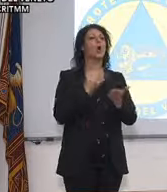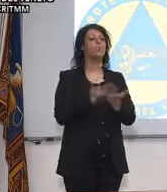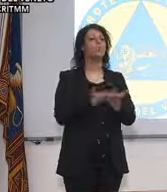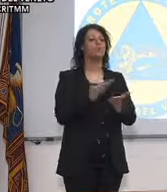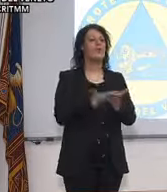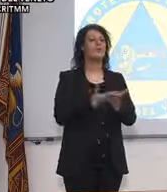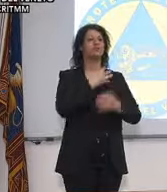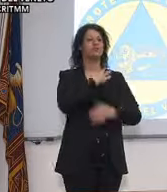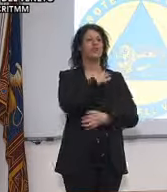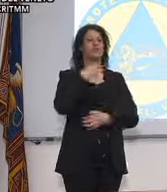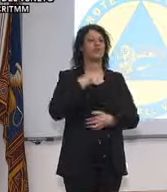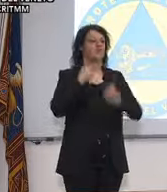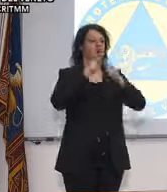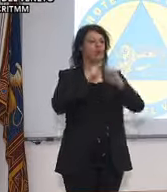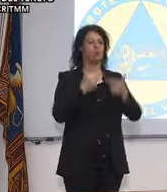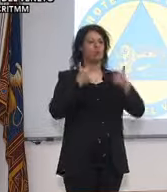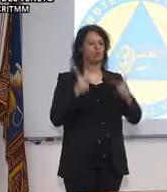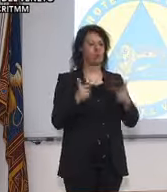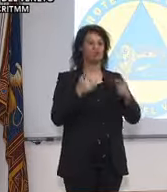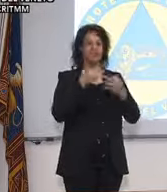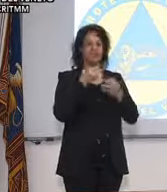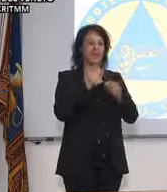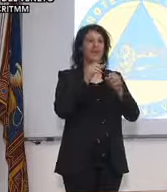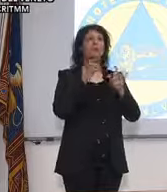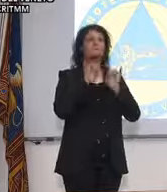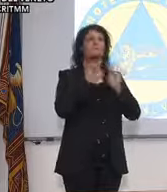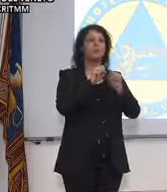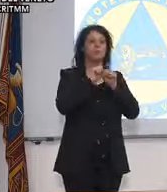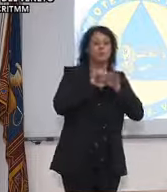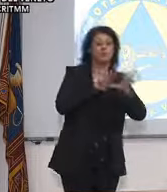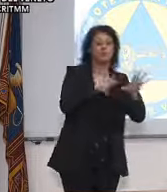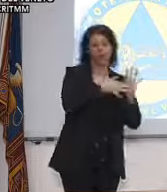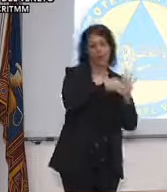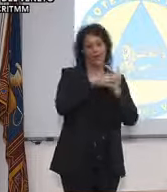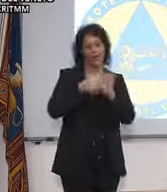sia un collegamento fra diffusione del virus e PM10.